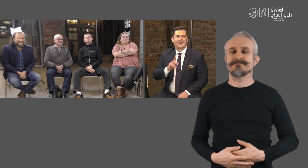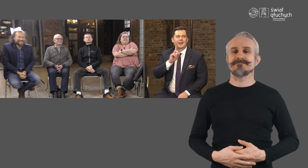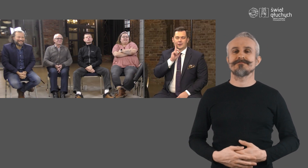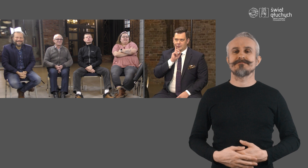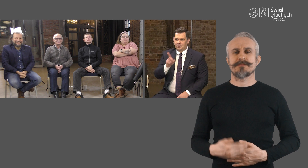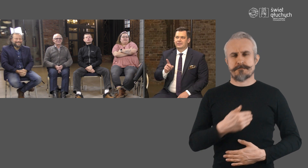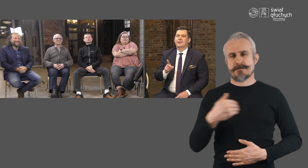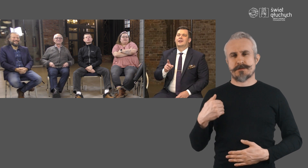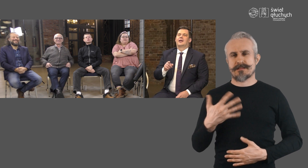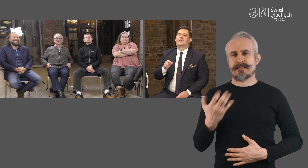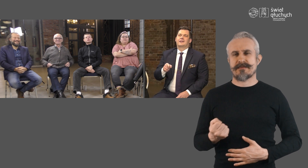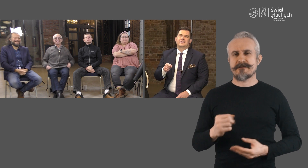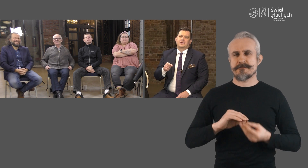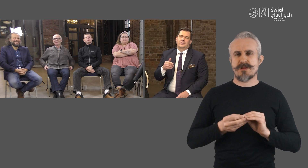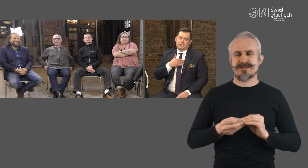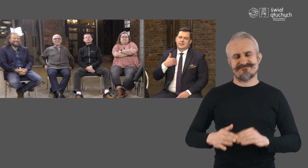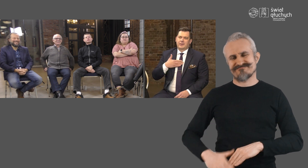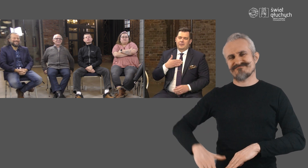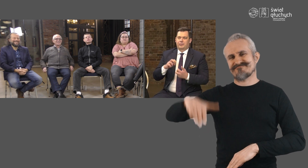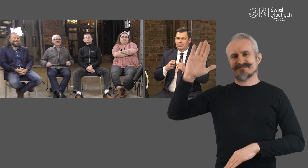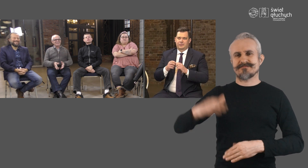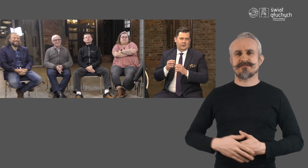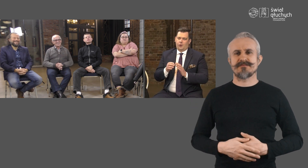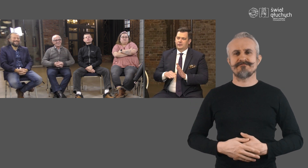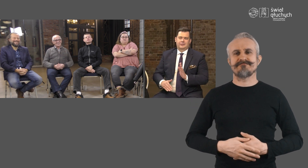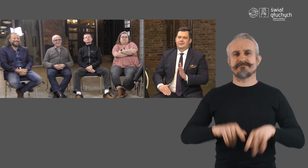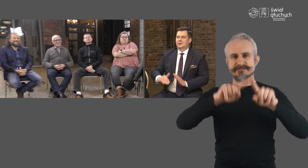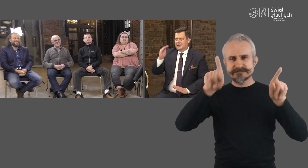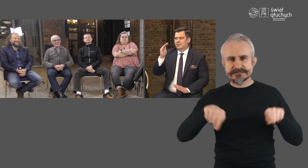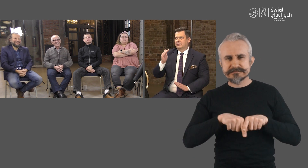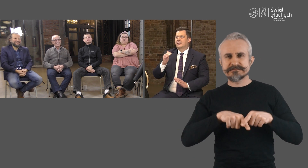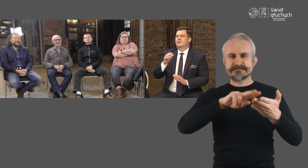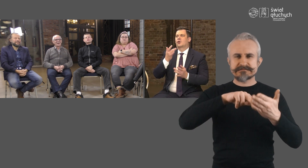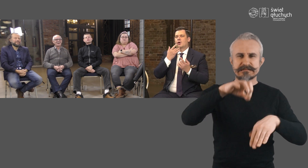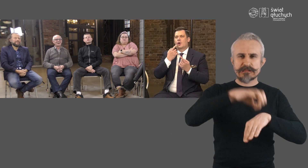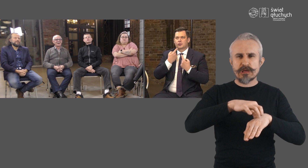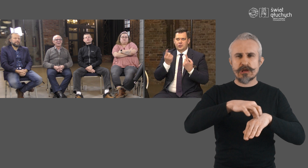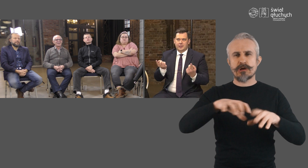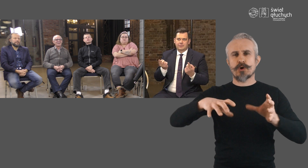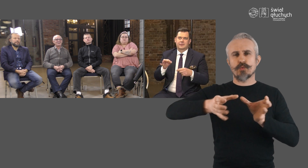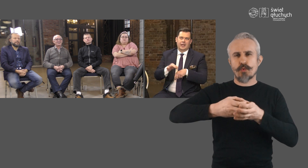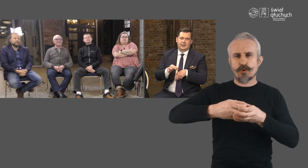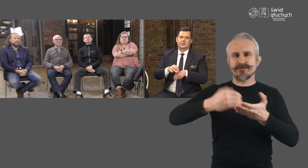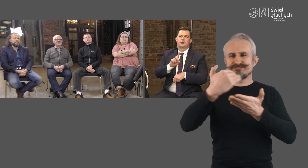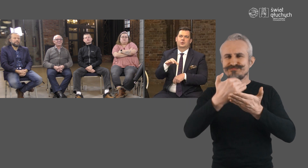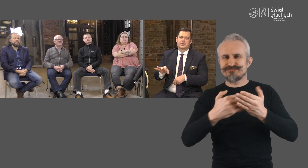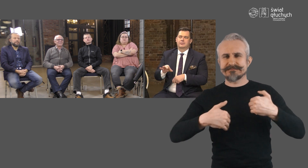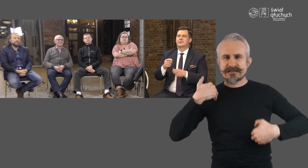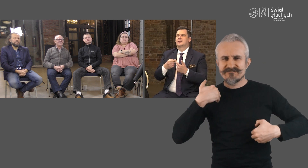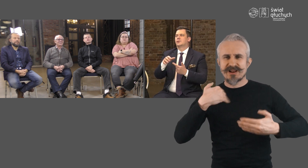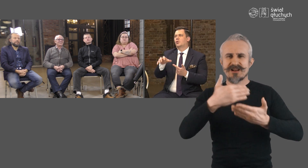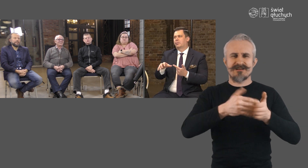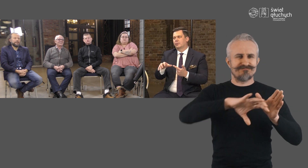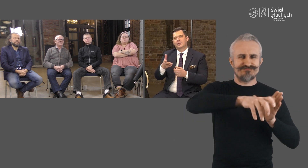Ja nie będę lekarzem, ja kocham Prawda. Po prostu mam problem od dziecka, prawda? Z orzeczeniem, z lekarzem, z